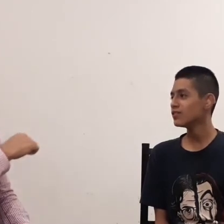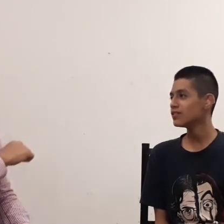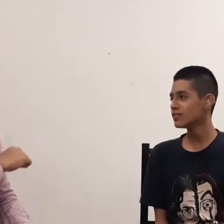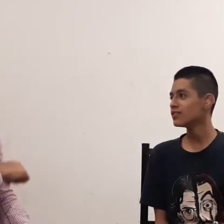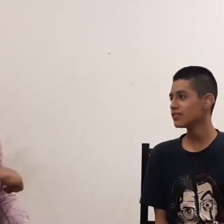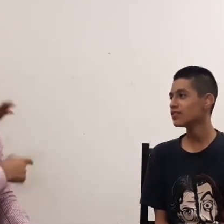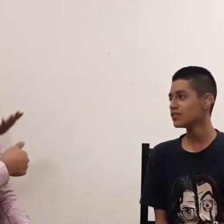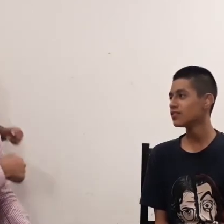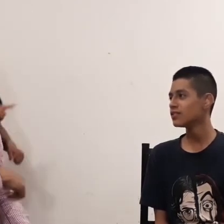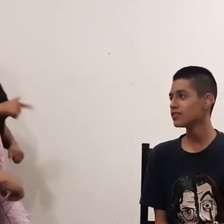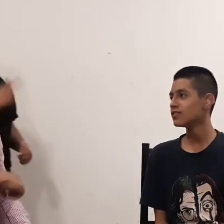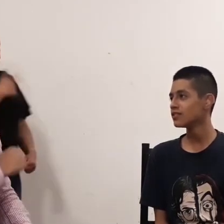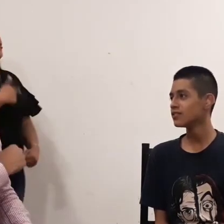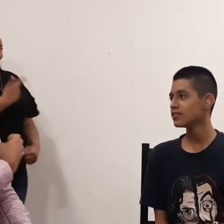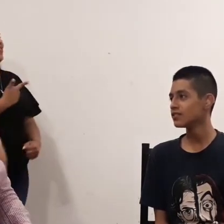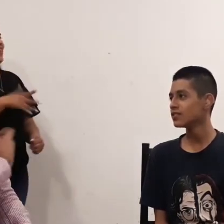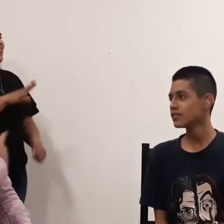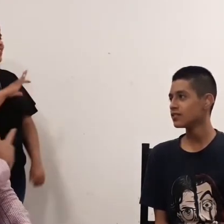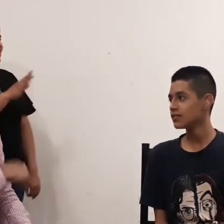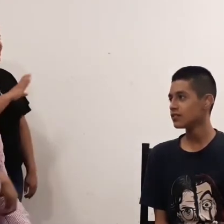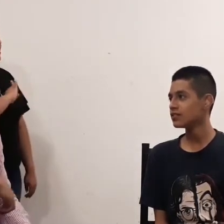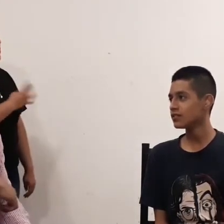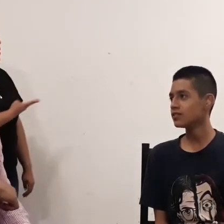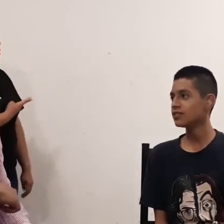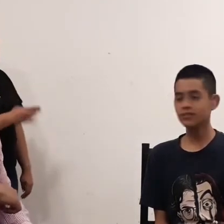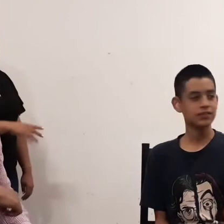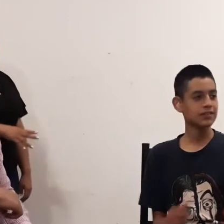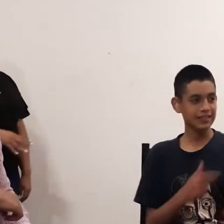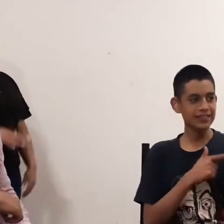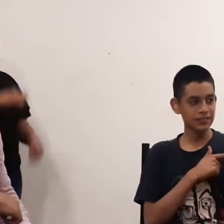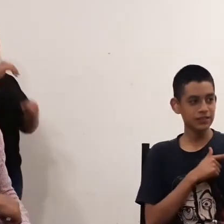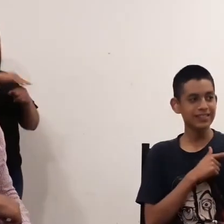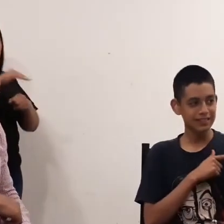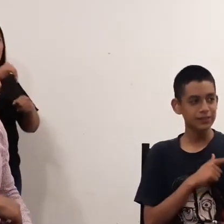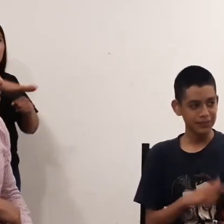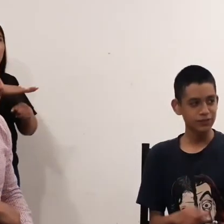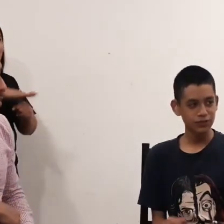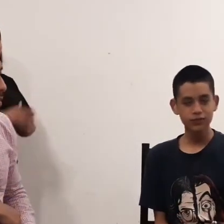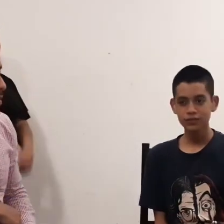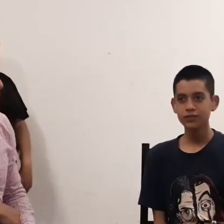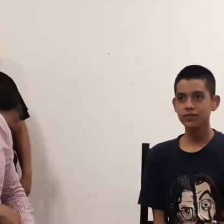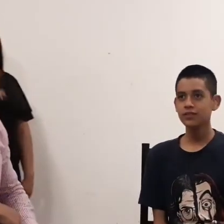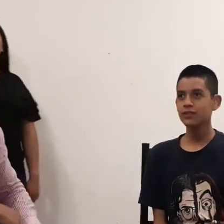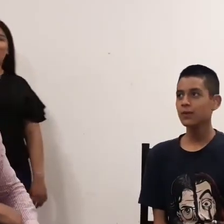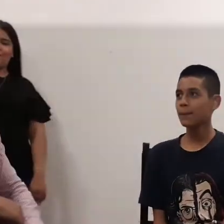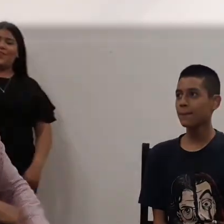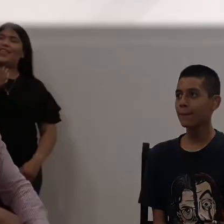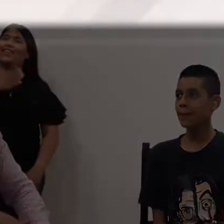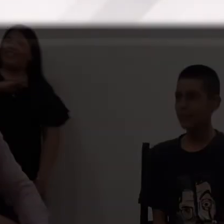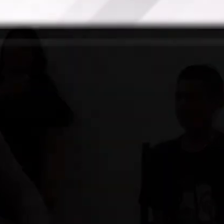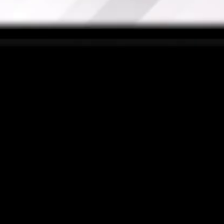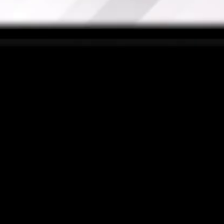Español. Español. Muy bien.